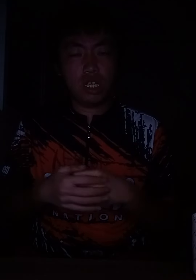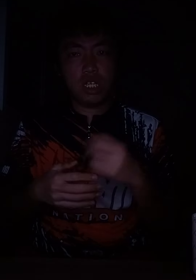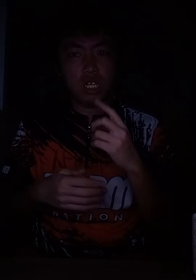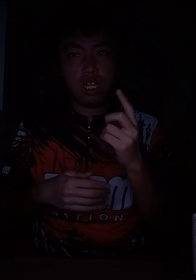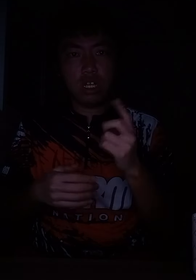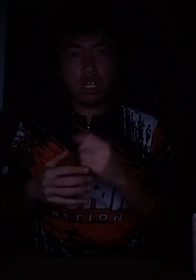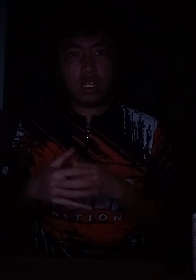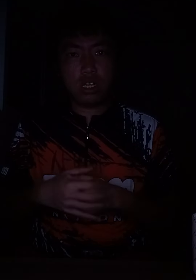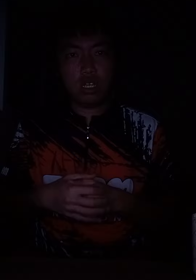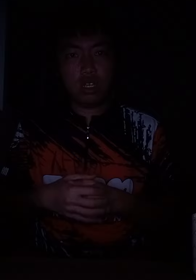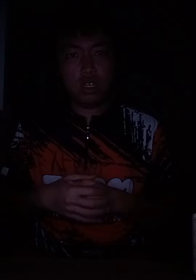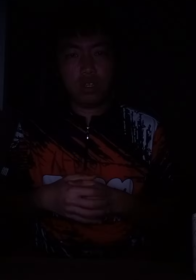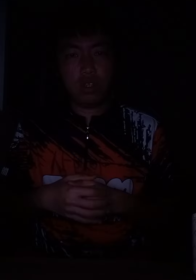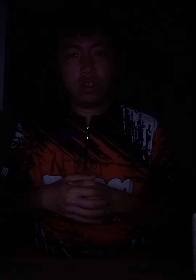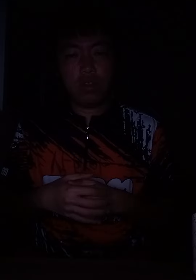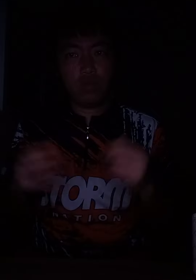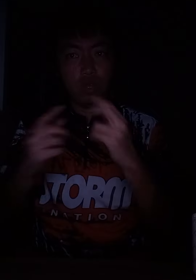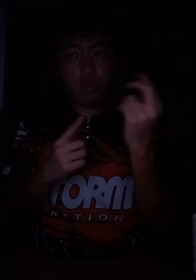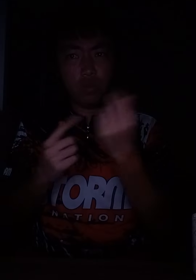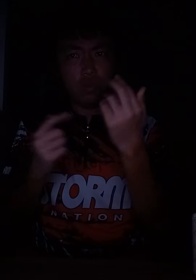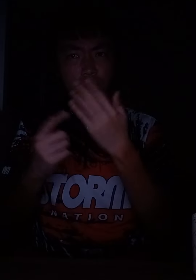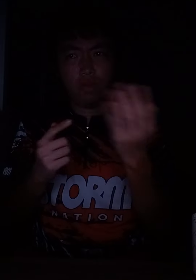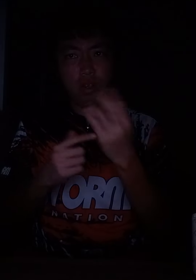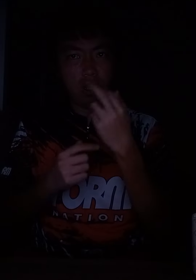만드네 이게. 비하 발언도 쏟아냅니다.